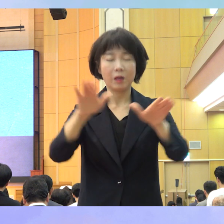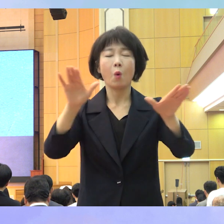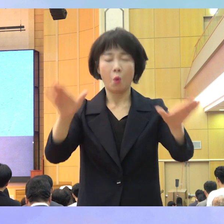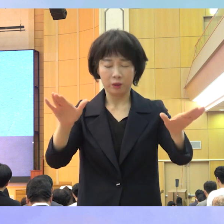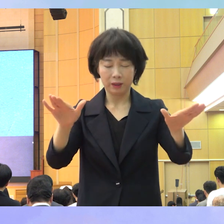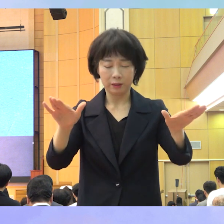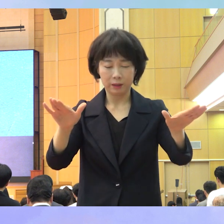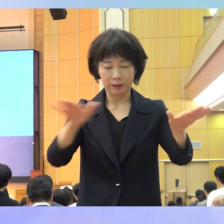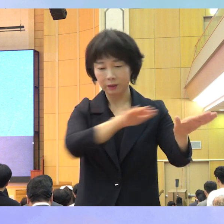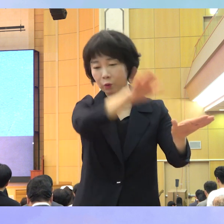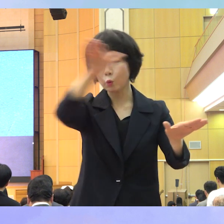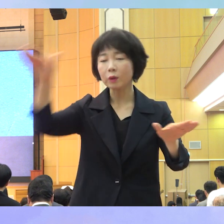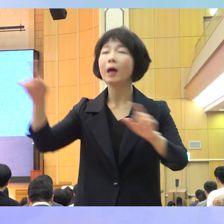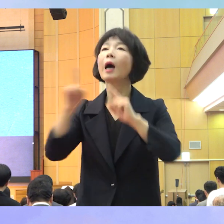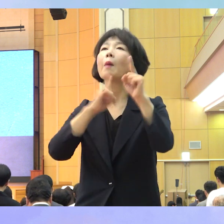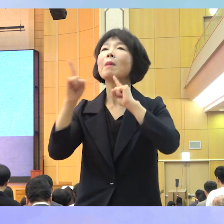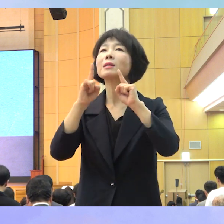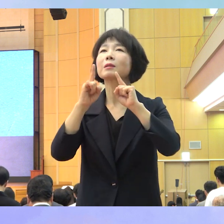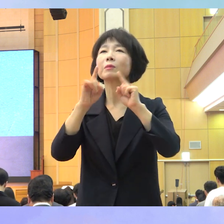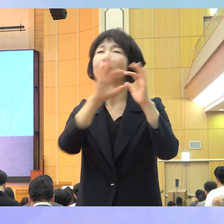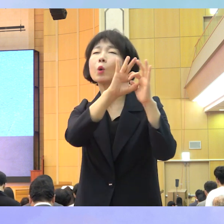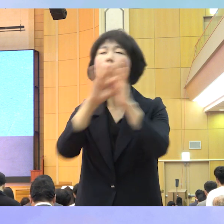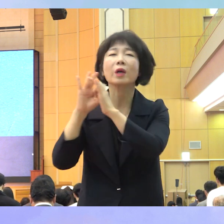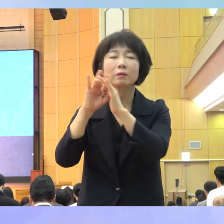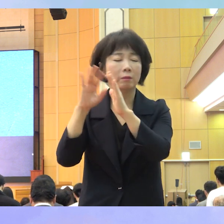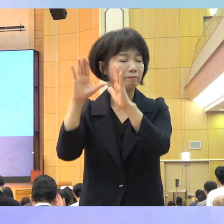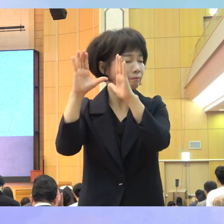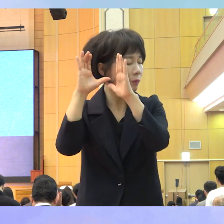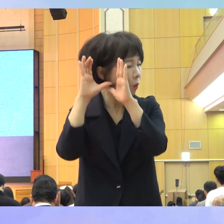오늘 우리는 말씀을 통하여서